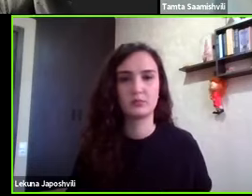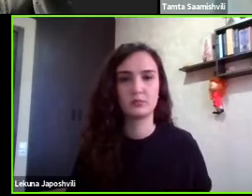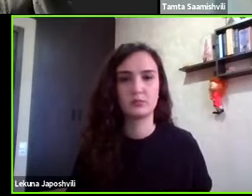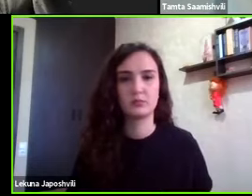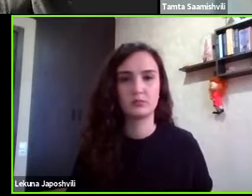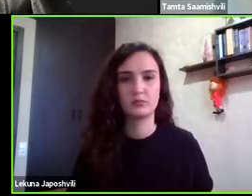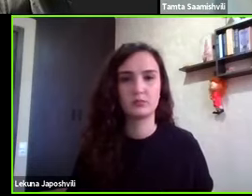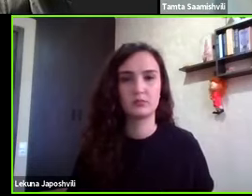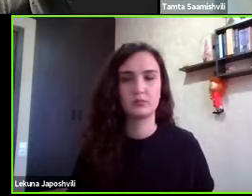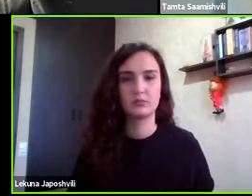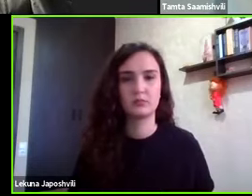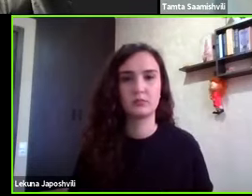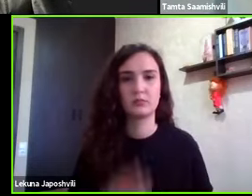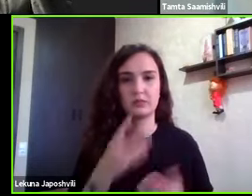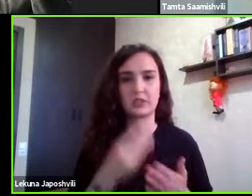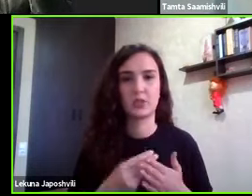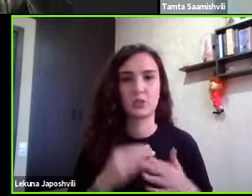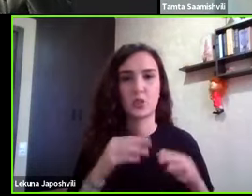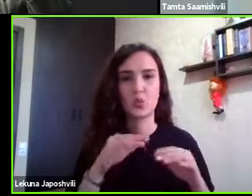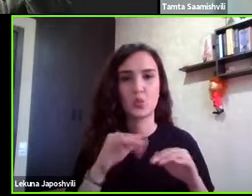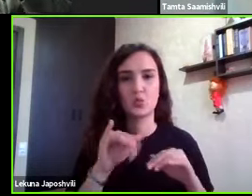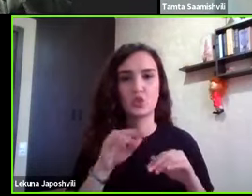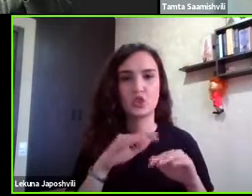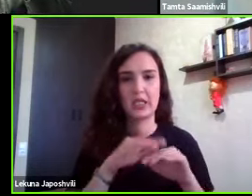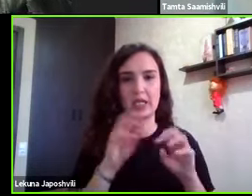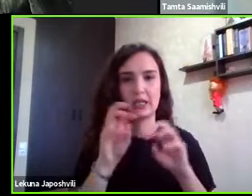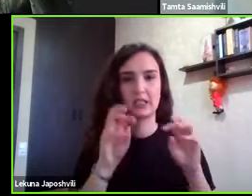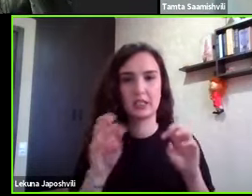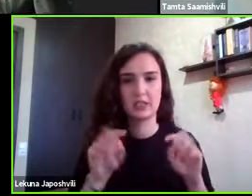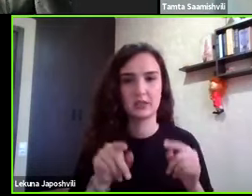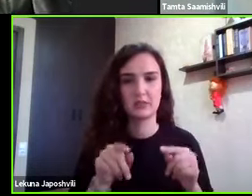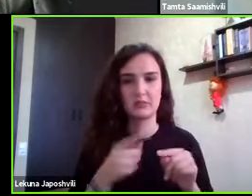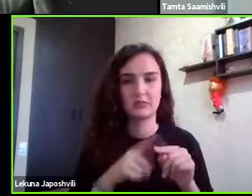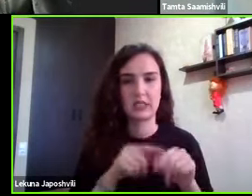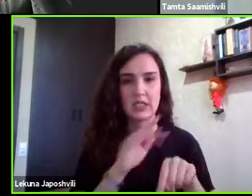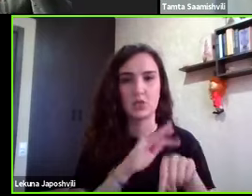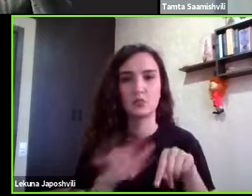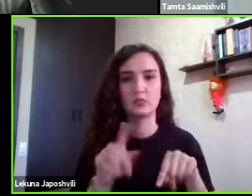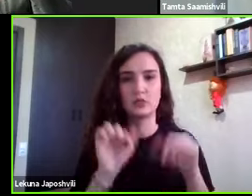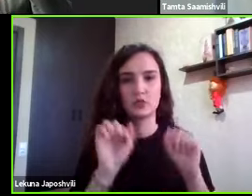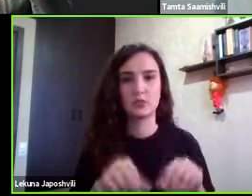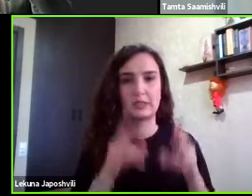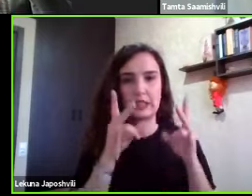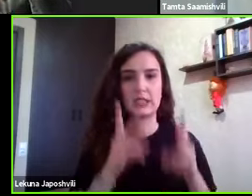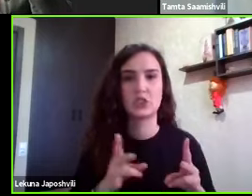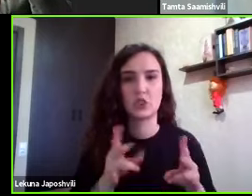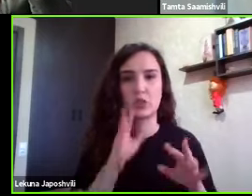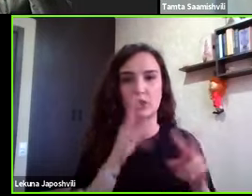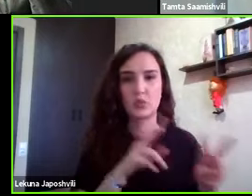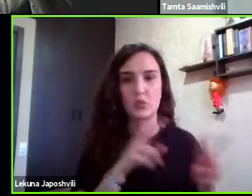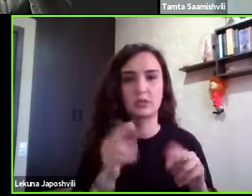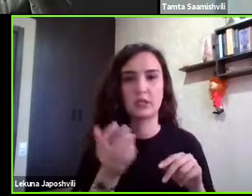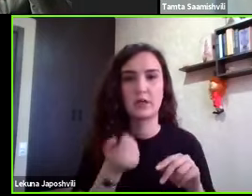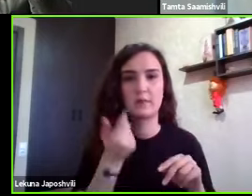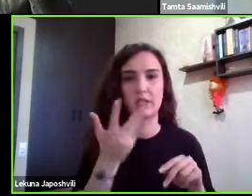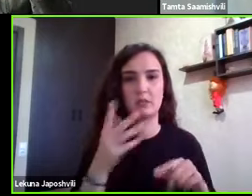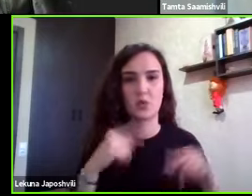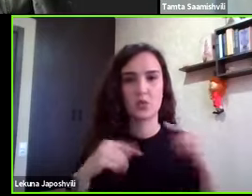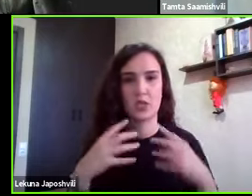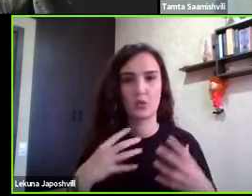ამიტომაც თავის საკუთარ უჯრედებს ებრძვის და ანადგურებს და შეიძლება დააზიანოს ერთდროულად რამდენიმე